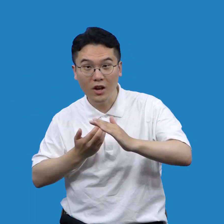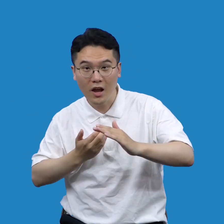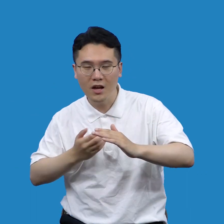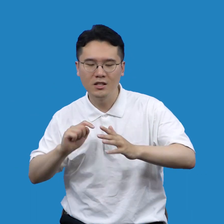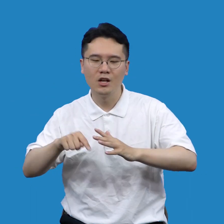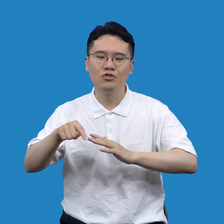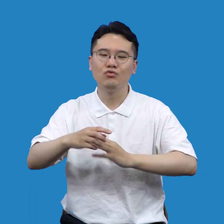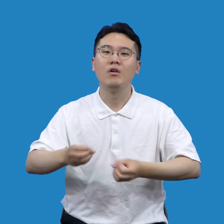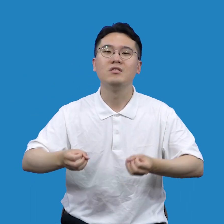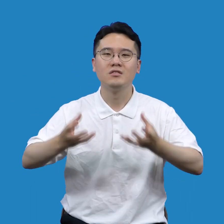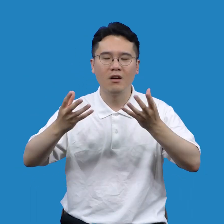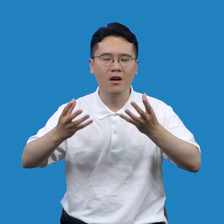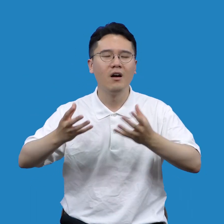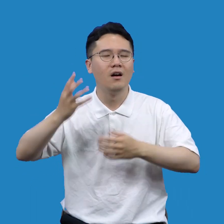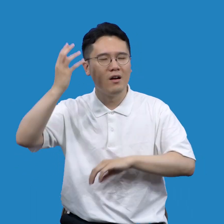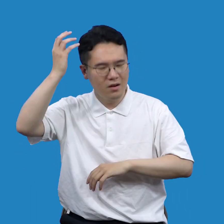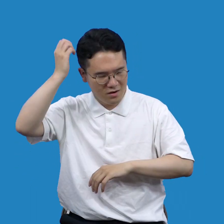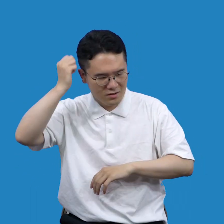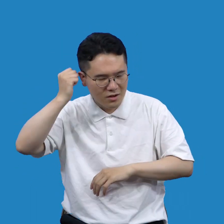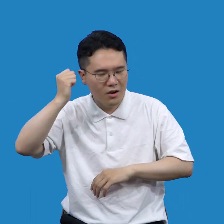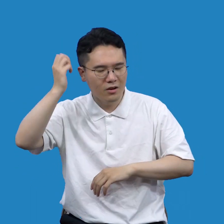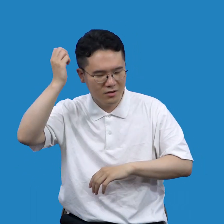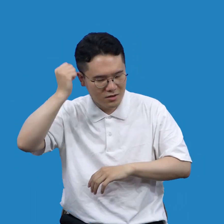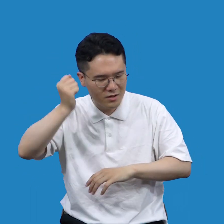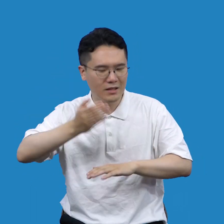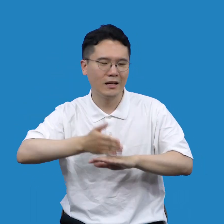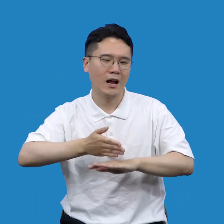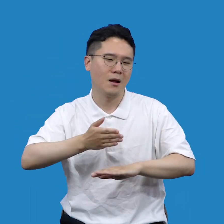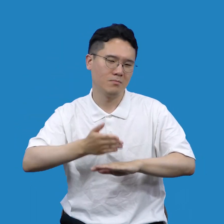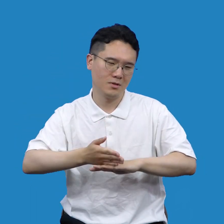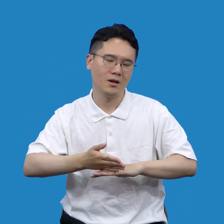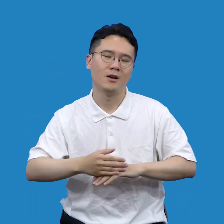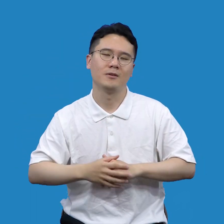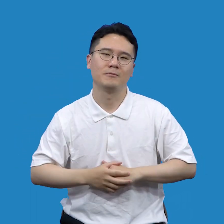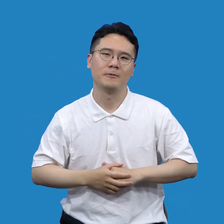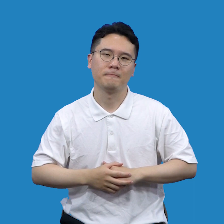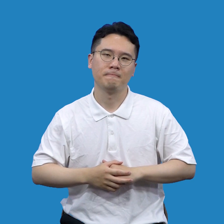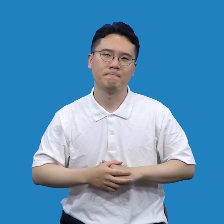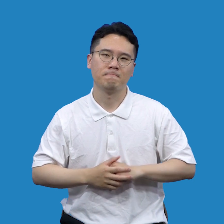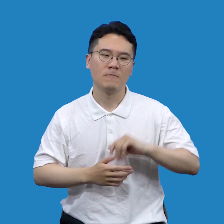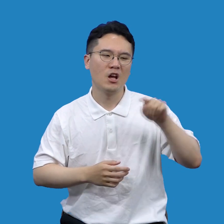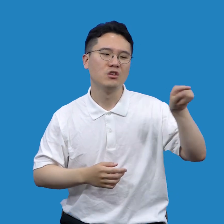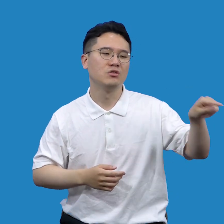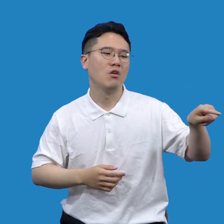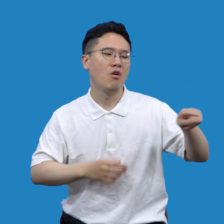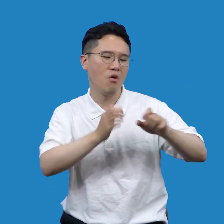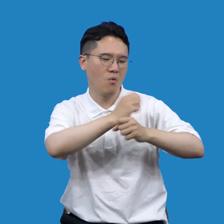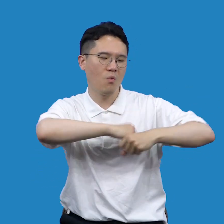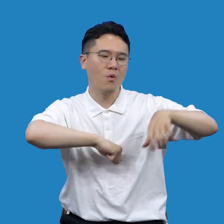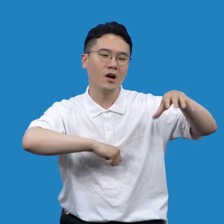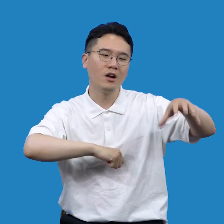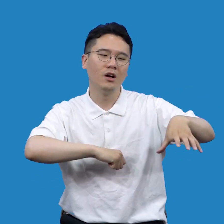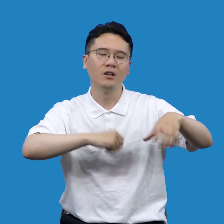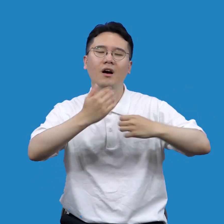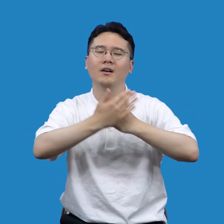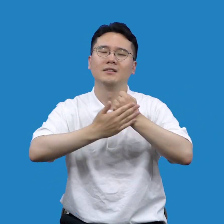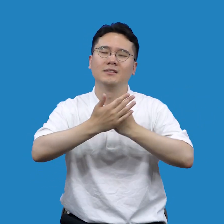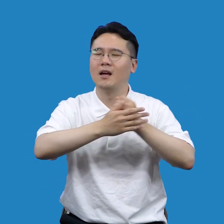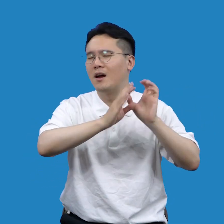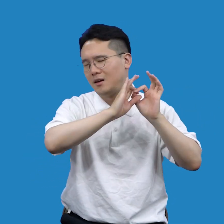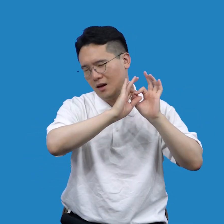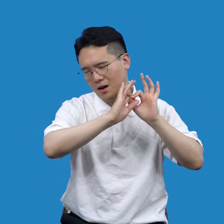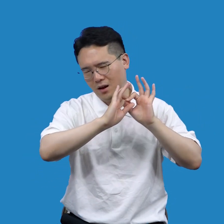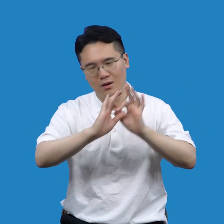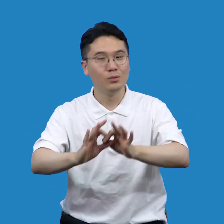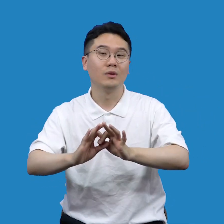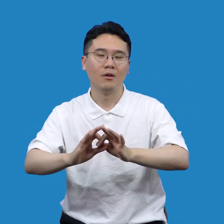다시 이 절기를 지키며 감사를 일깨운 것입니다. 저 광야에서도 은혜가 계속될 것을